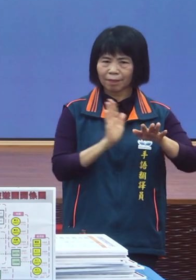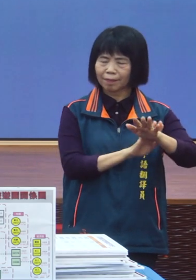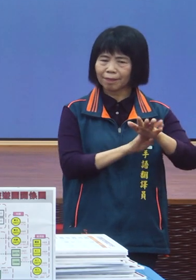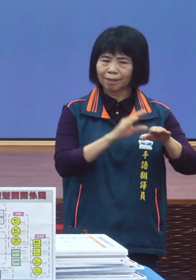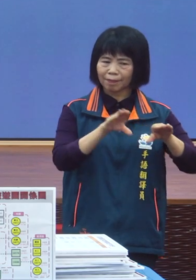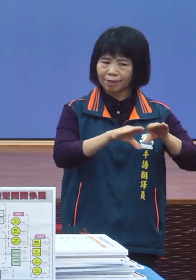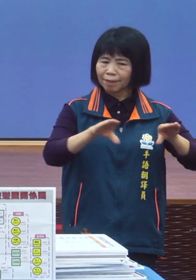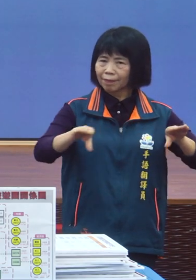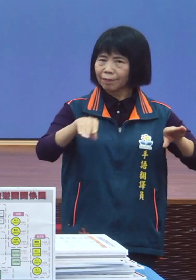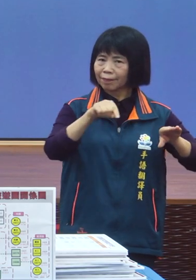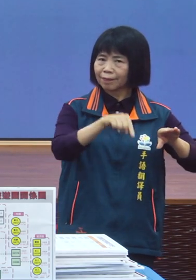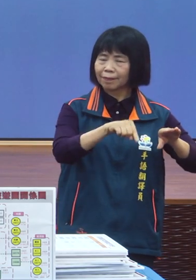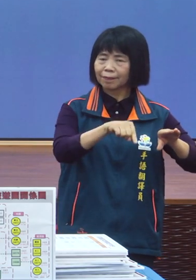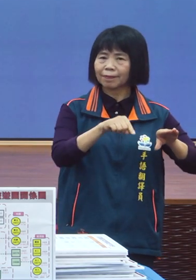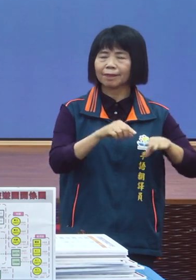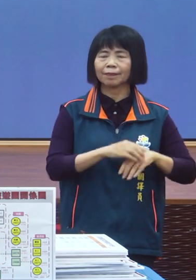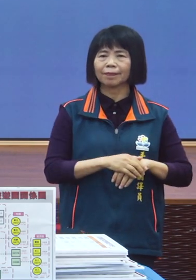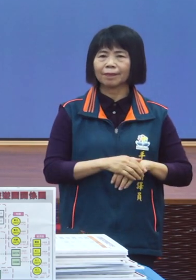停车场